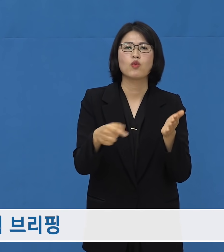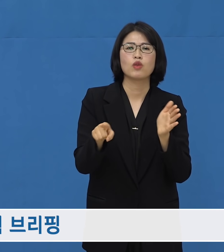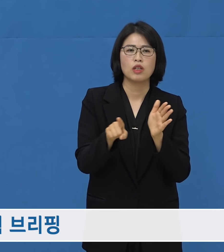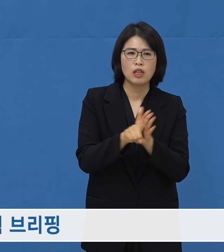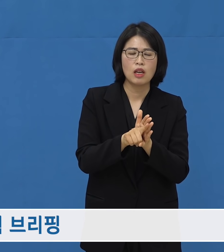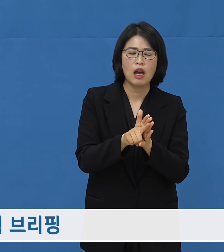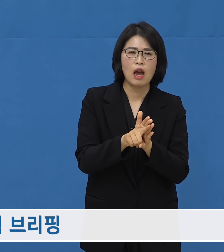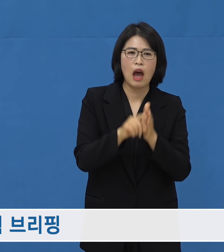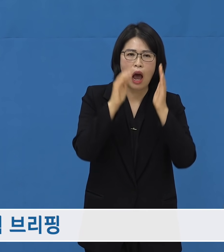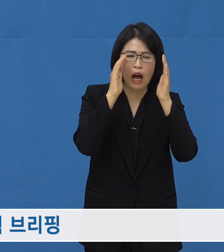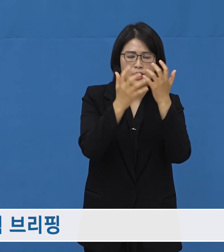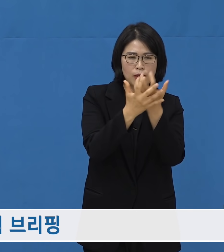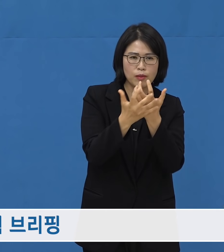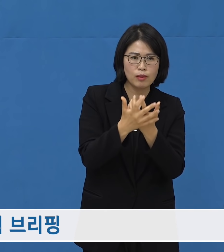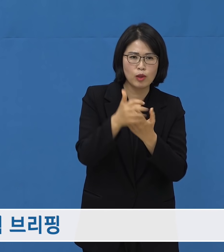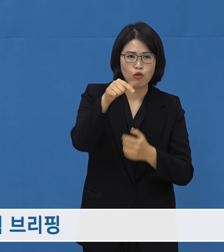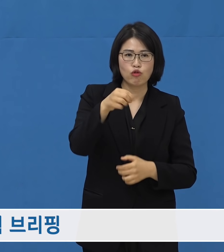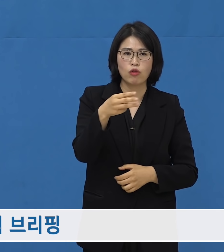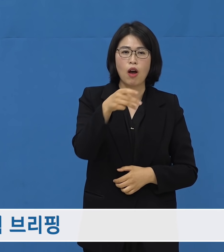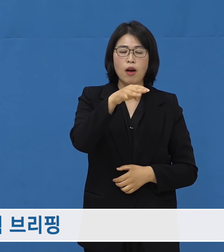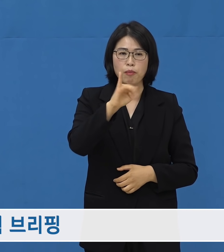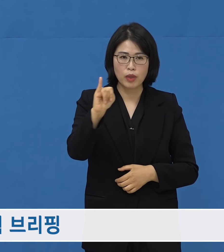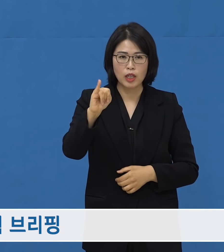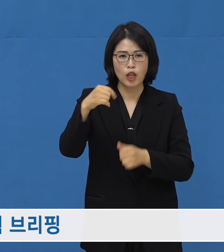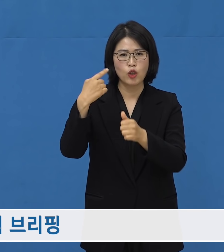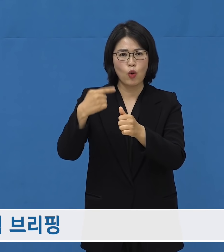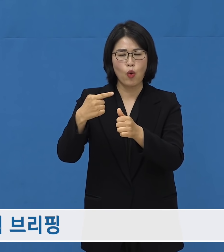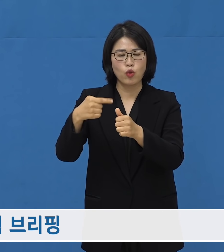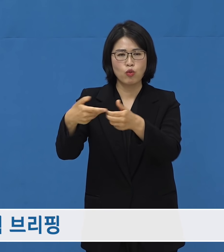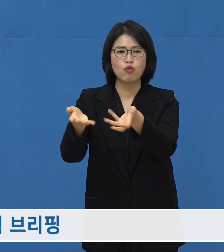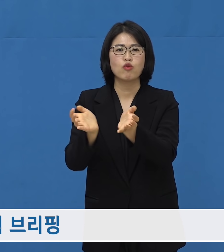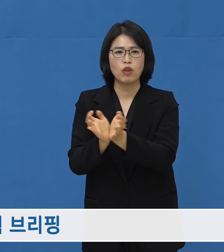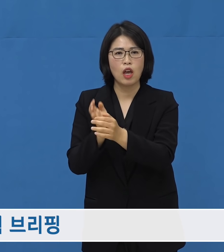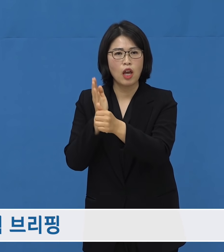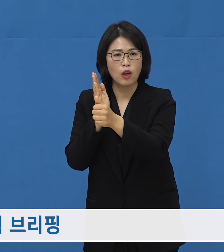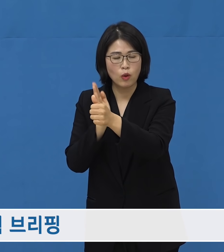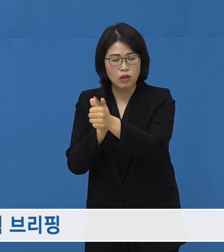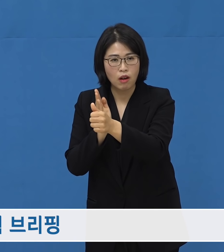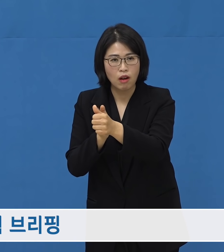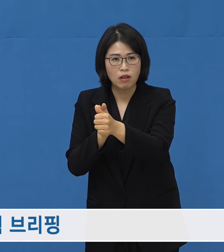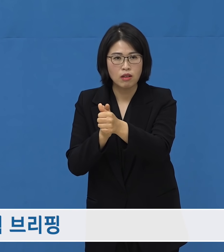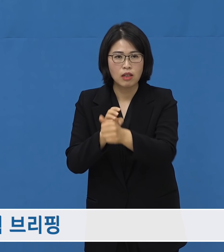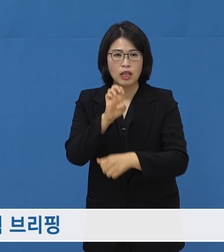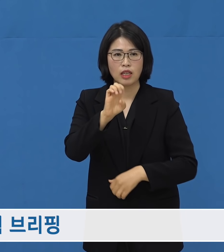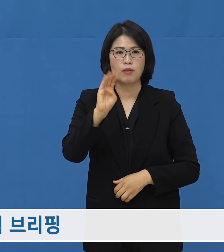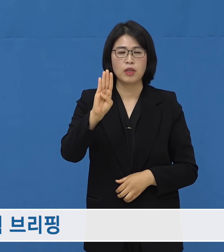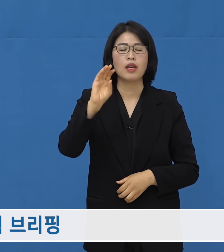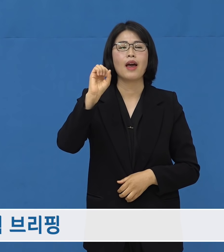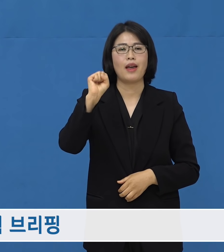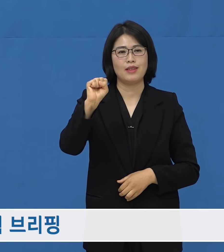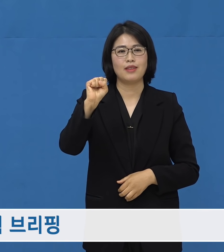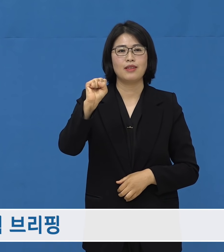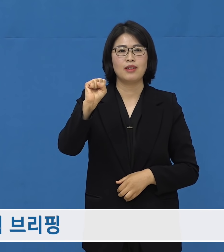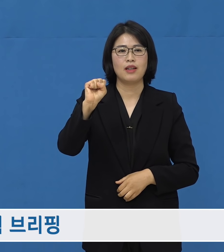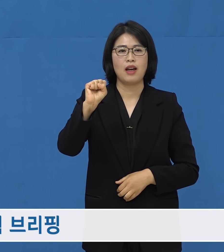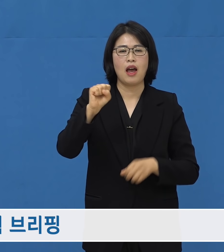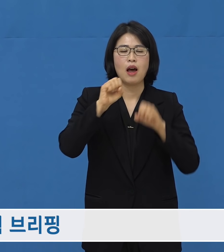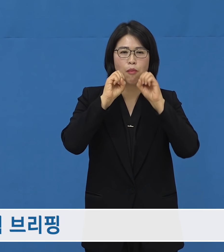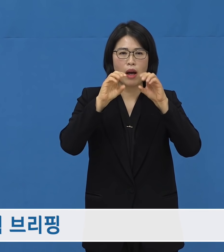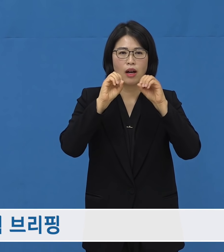콘텐츠와 학습 꾸러미 그리고 교육부의 요청에서 1, 2학년은 EBS 방송도